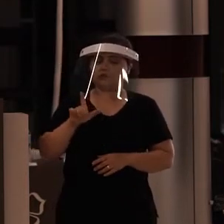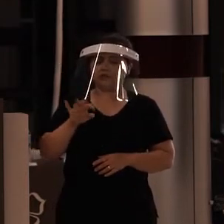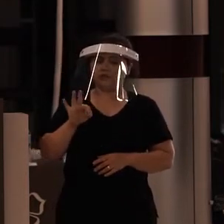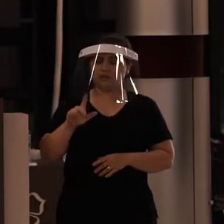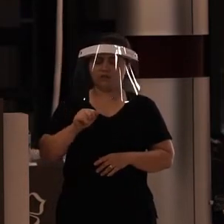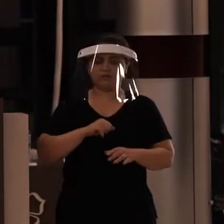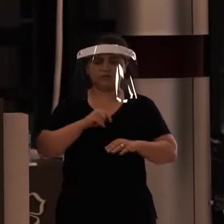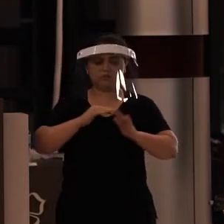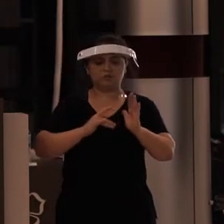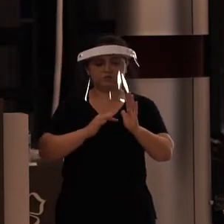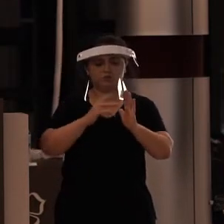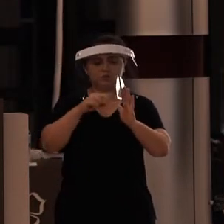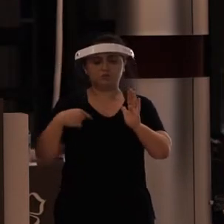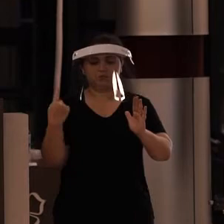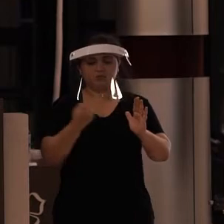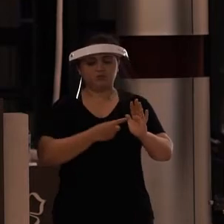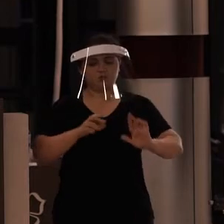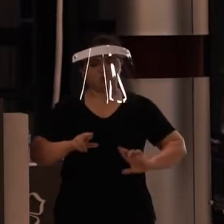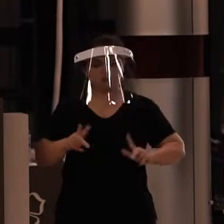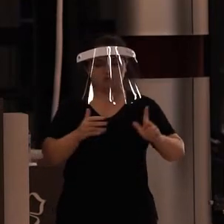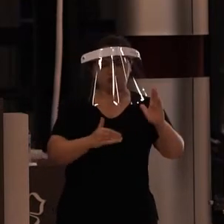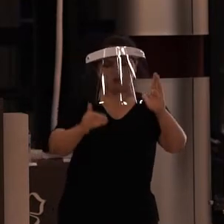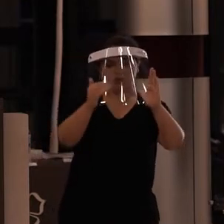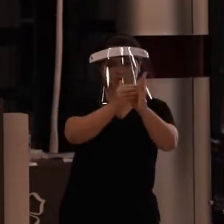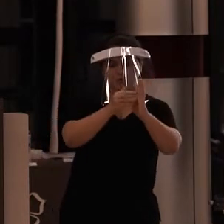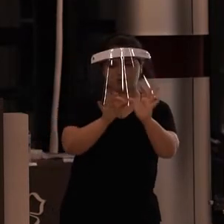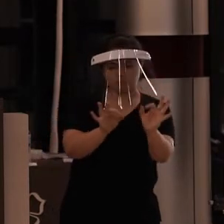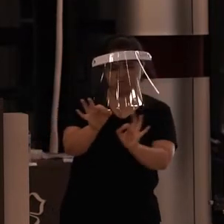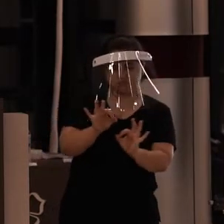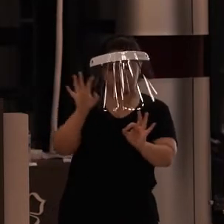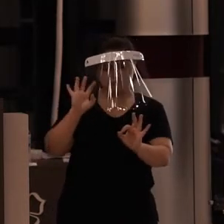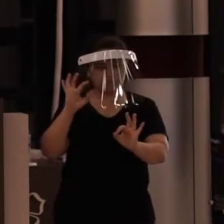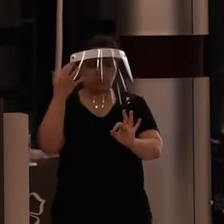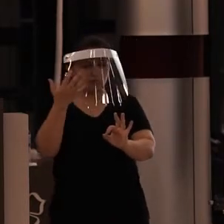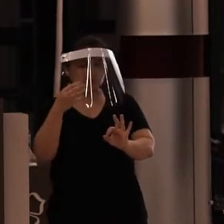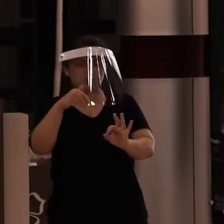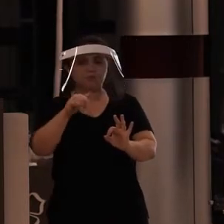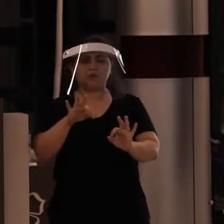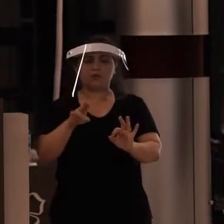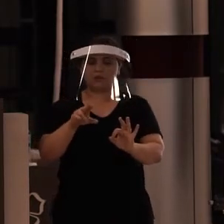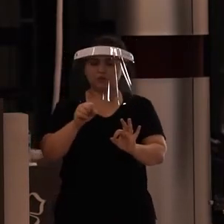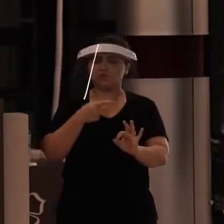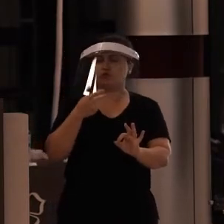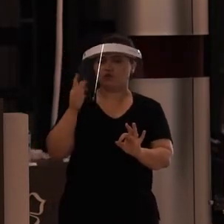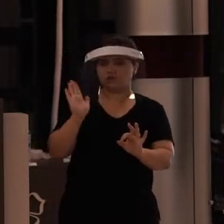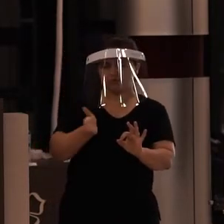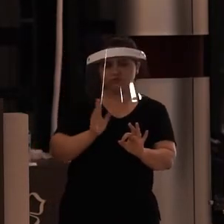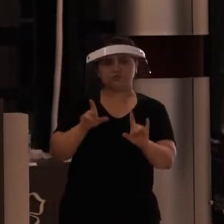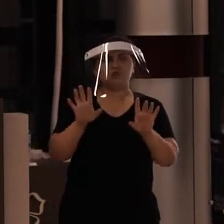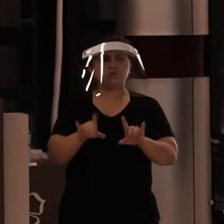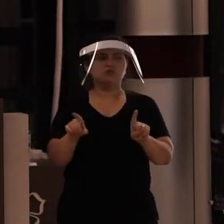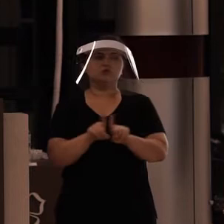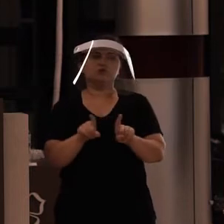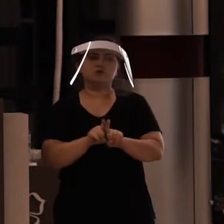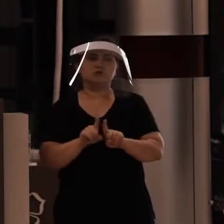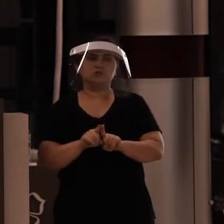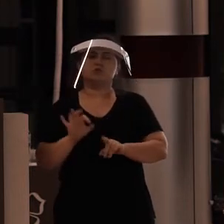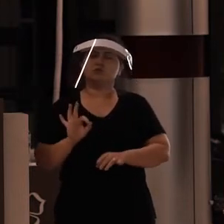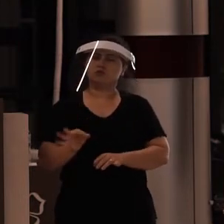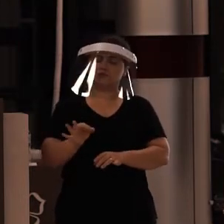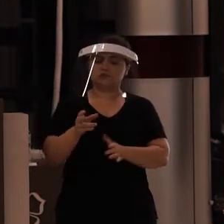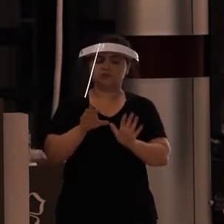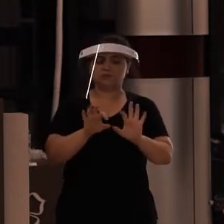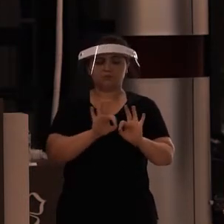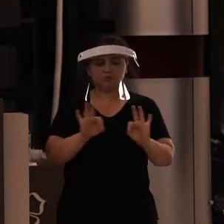nosso, essa diferença entre a temperatura máxima corrigida, o Matheus falou muito bem sobre isso, do componente subtraído da temperatura de um